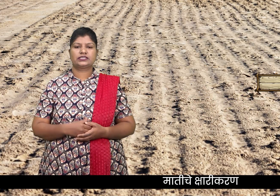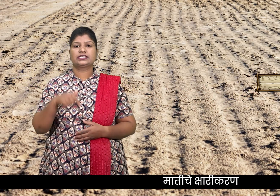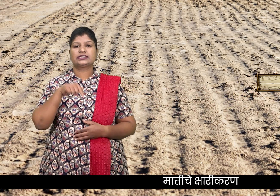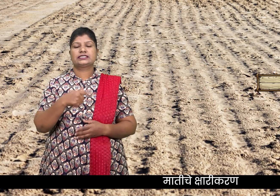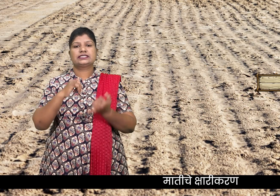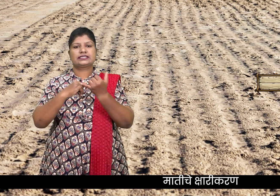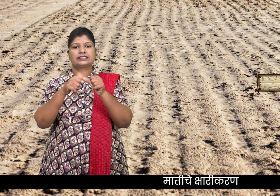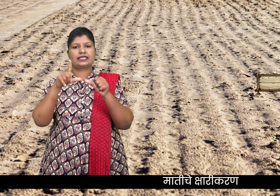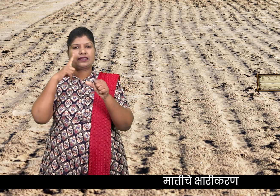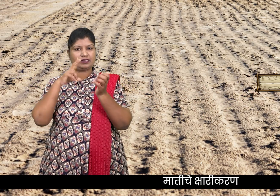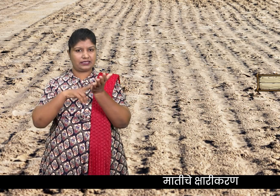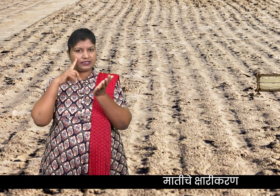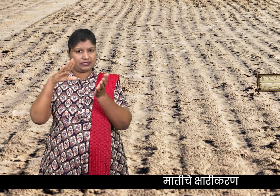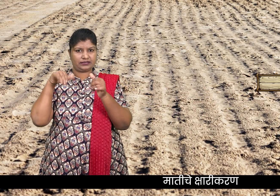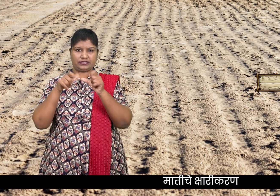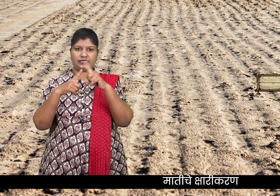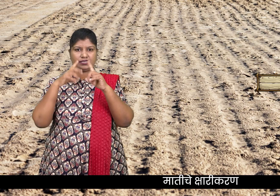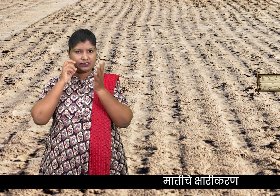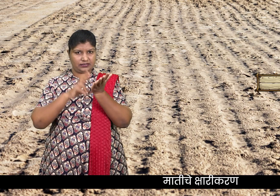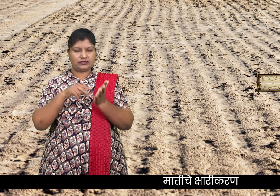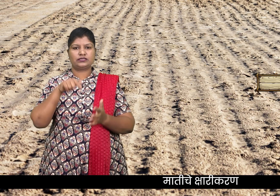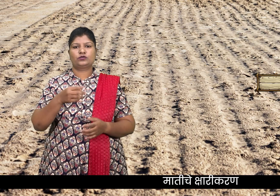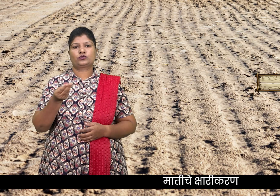मातीचे क्षारीकरण